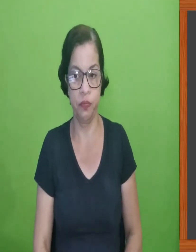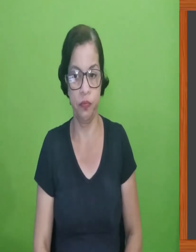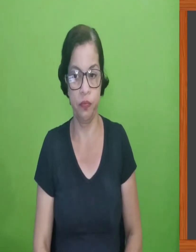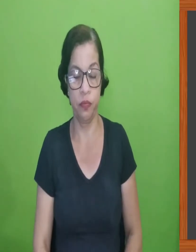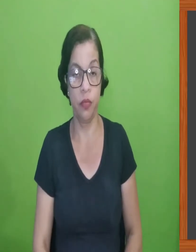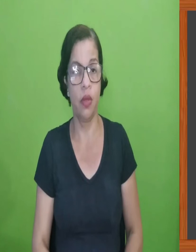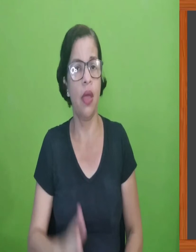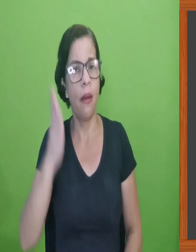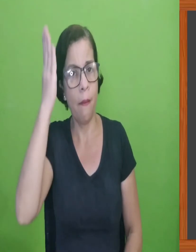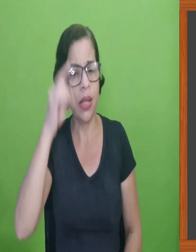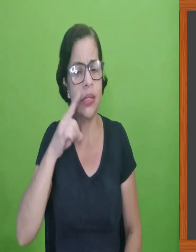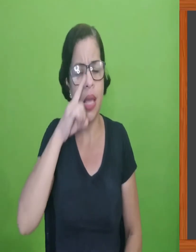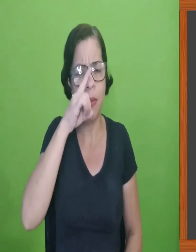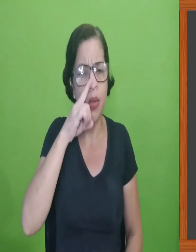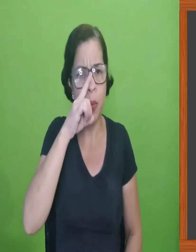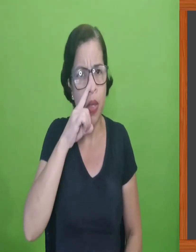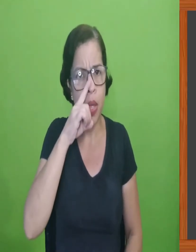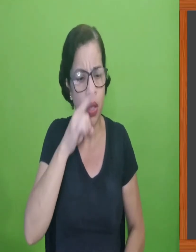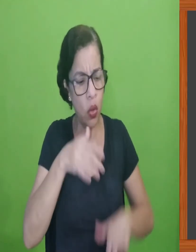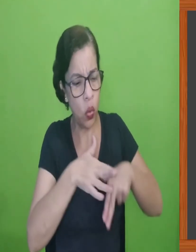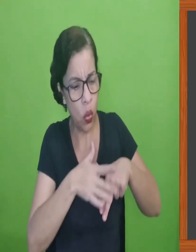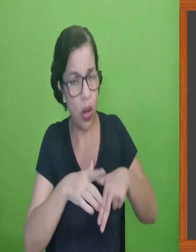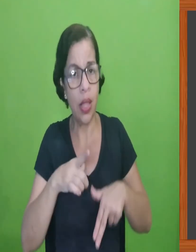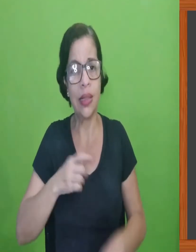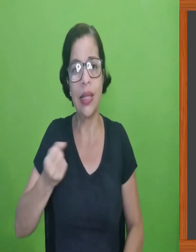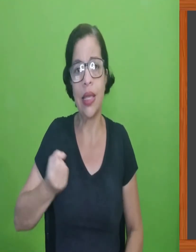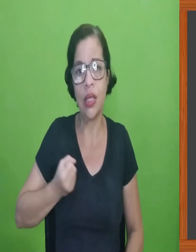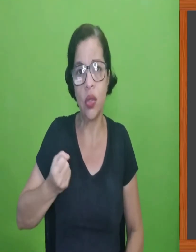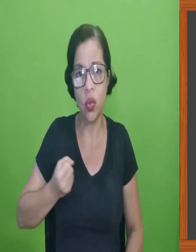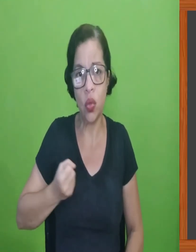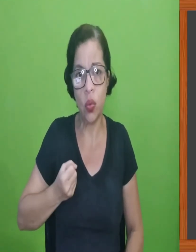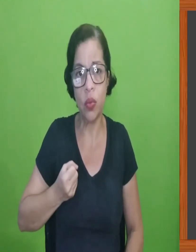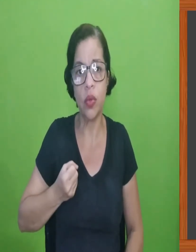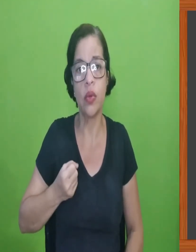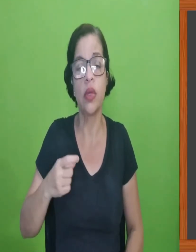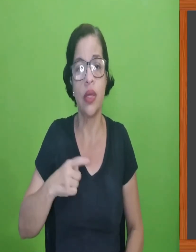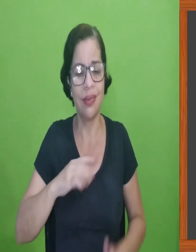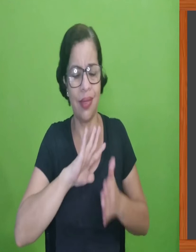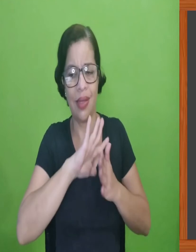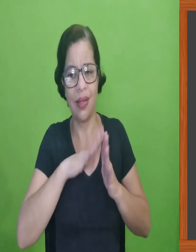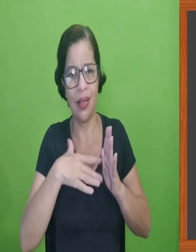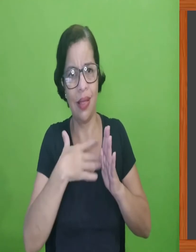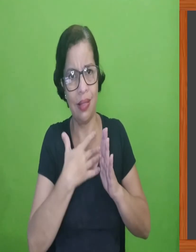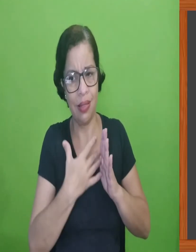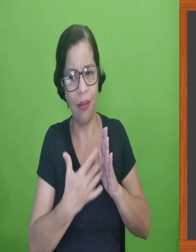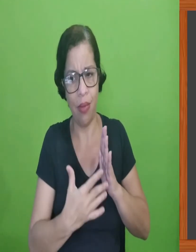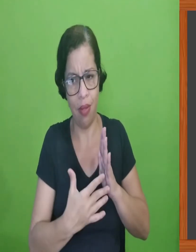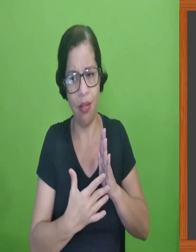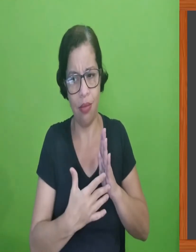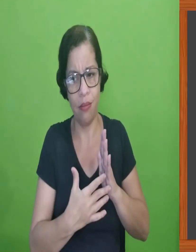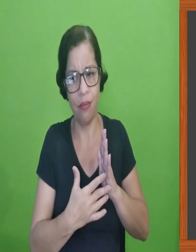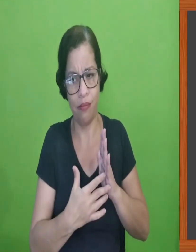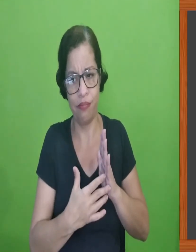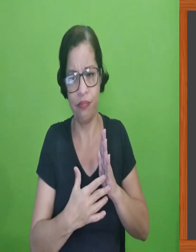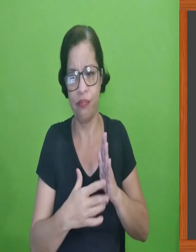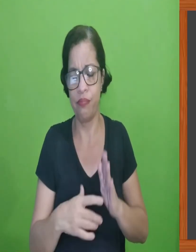Para a estratificação do risco cardiovascular são usados algoritmos, como o score de Framingham, o score de Reynolds e